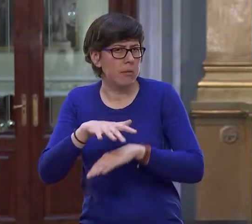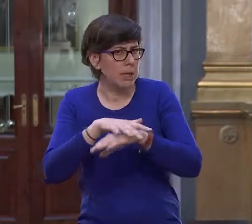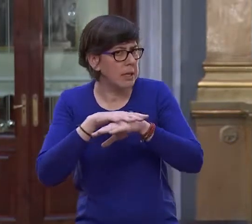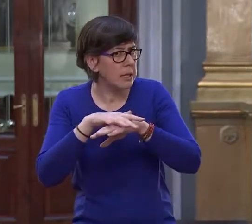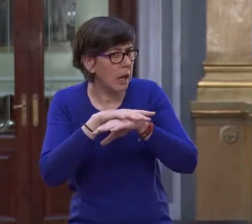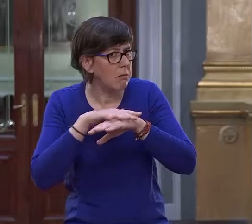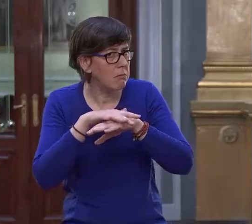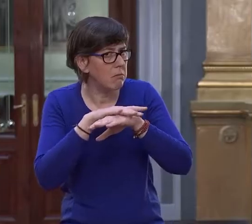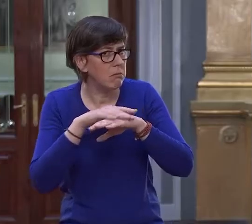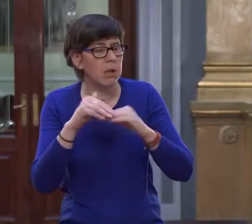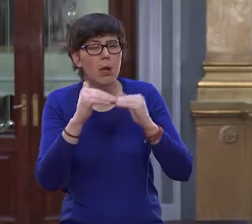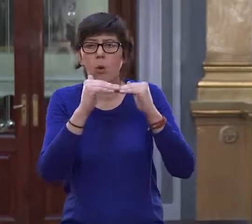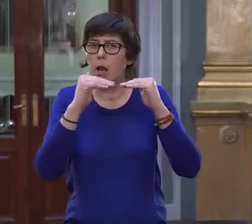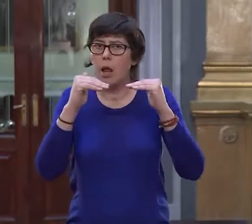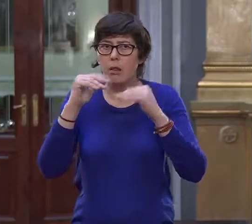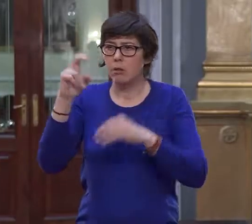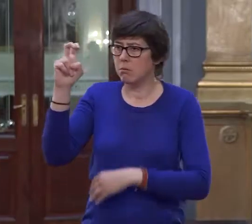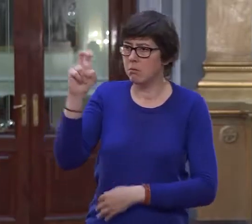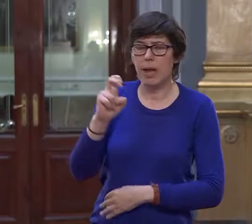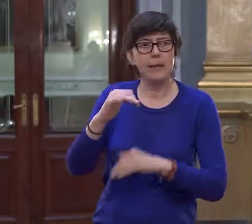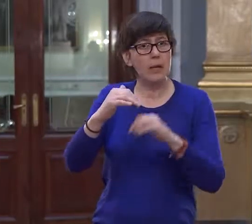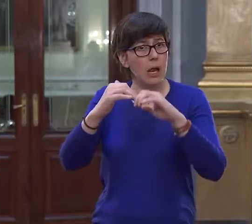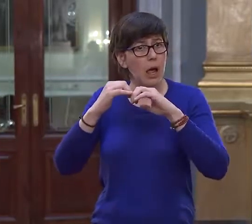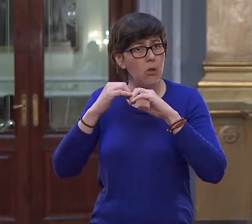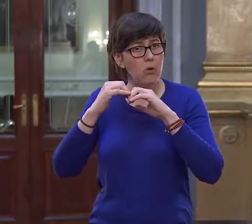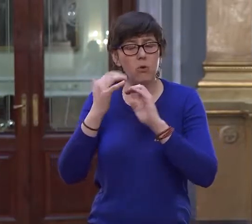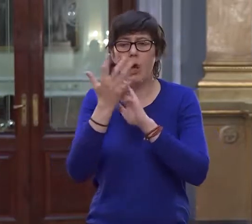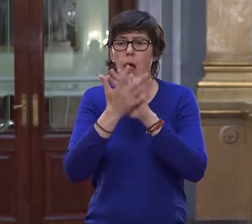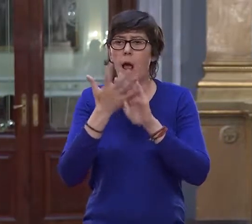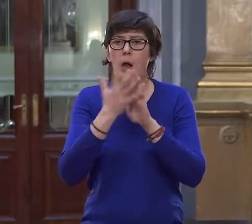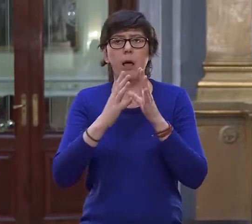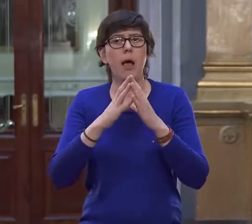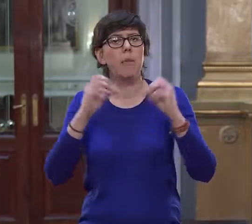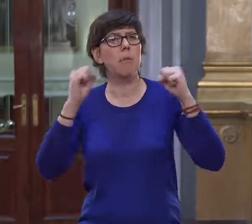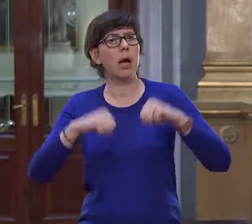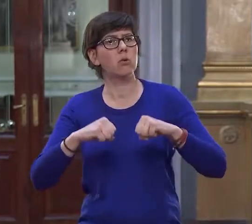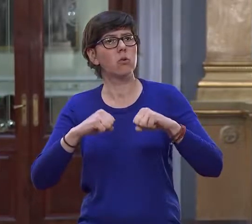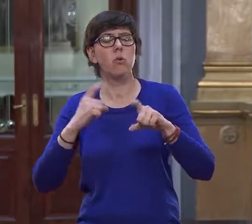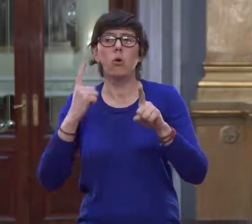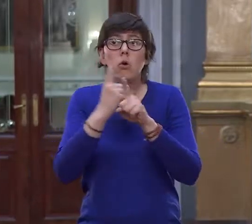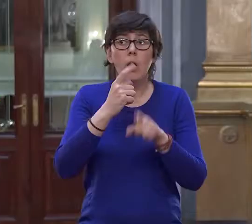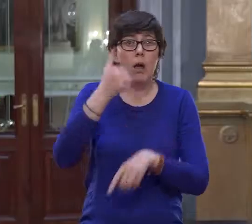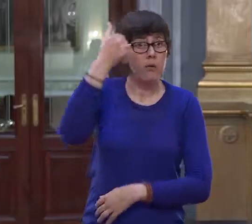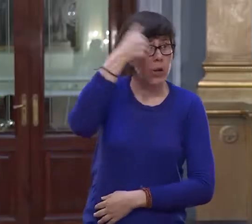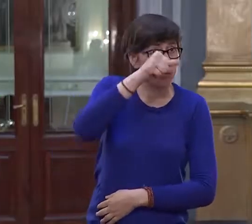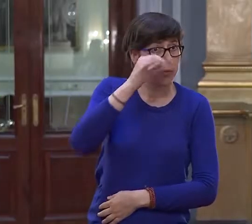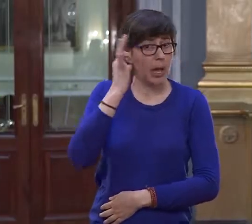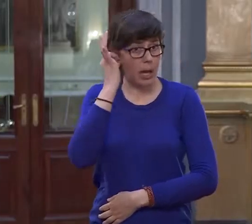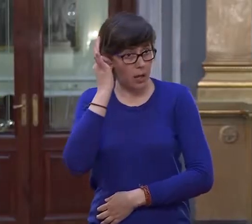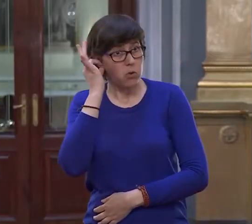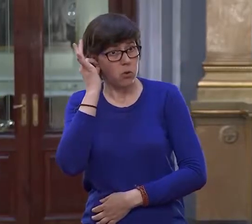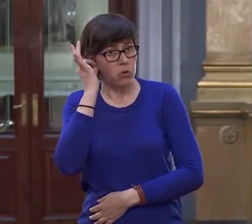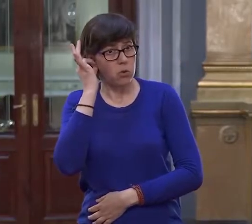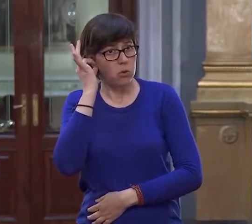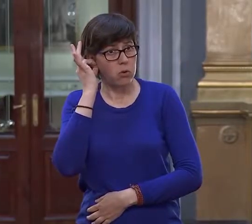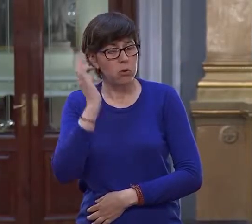Hoy la señora ministra de Igualdad comparece en el Senado para hablar de nuevo del pacto